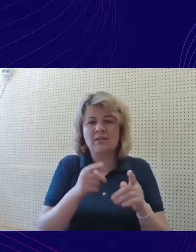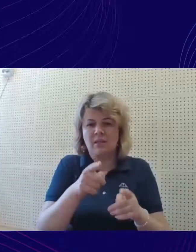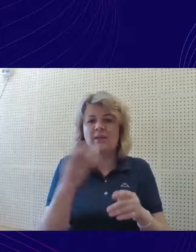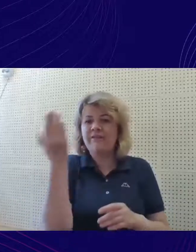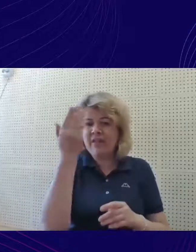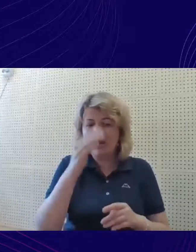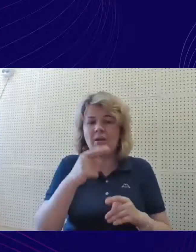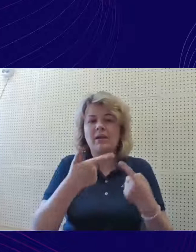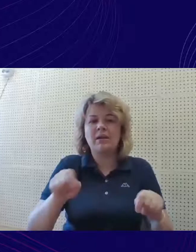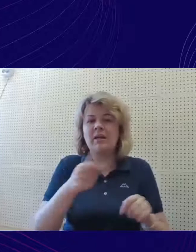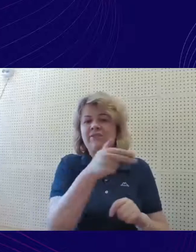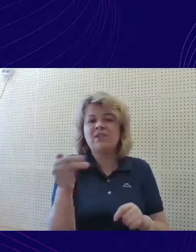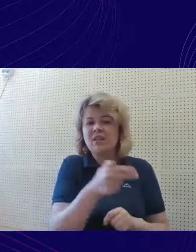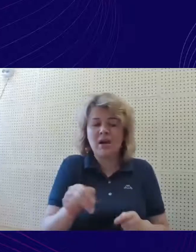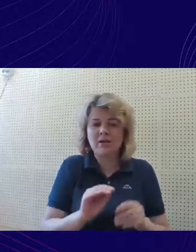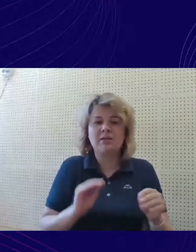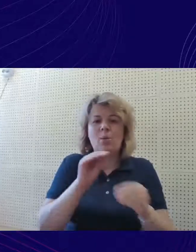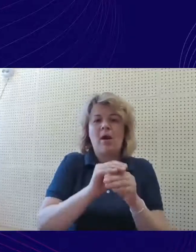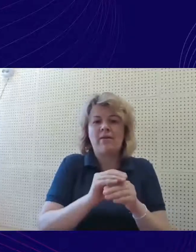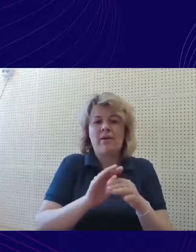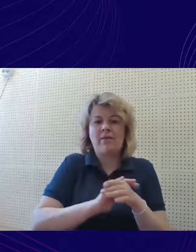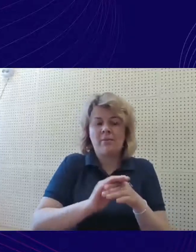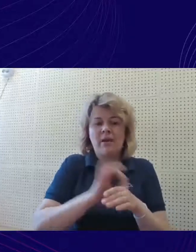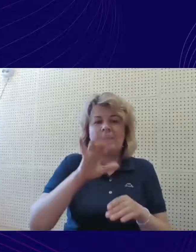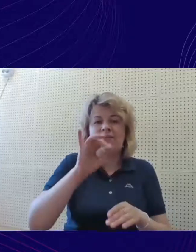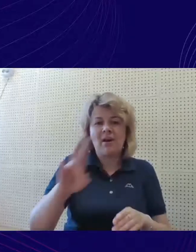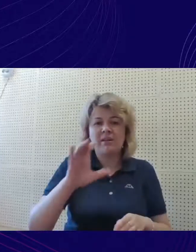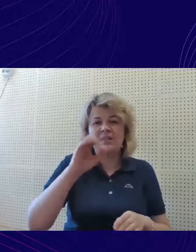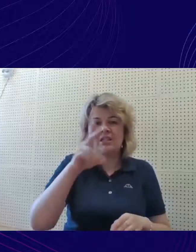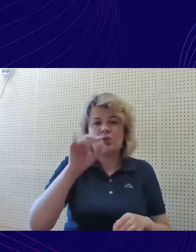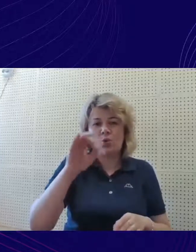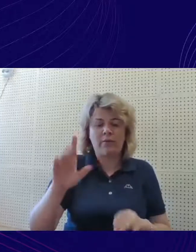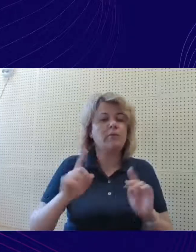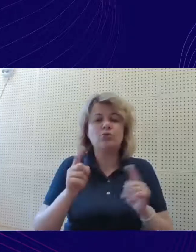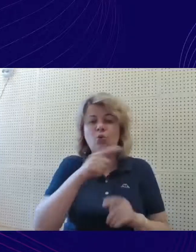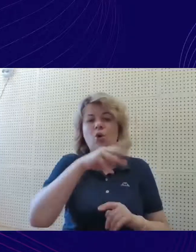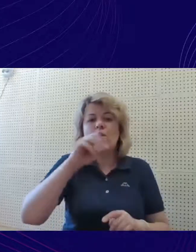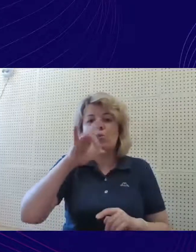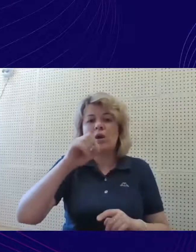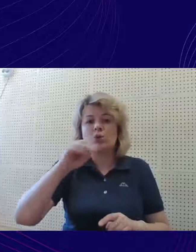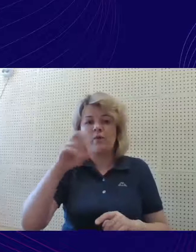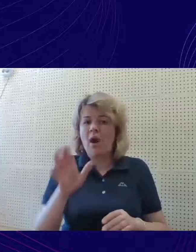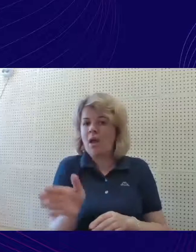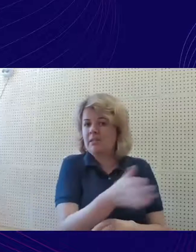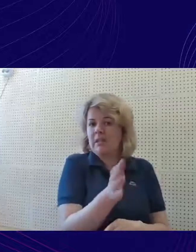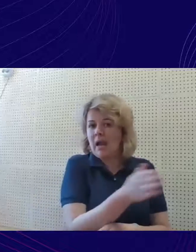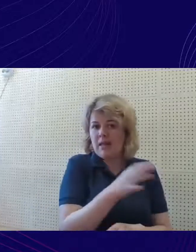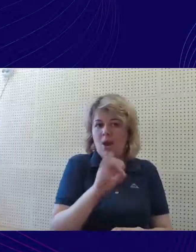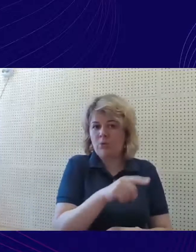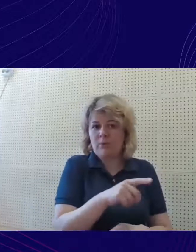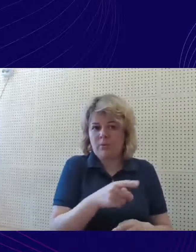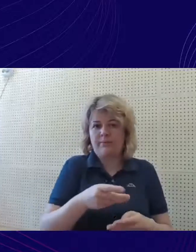Сидоров. Потому что Муратову отстранили от монтажа этого фильма. И ее